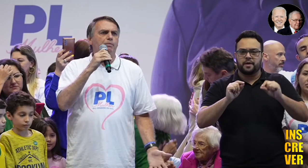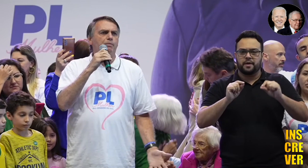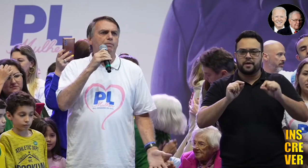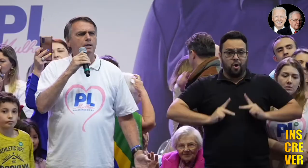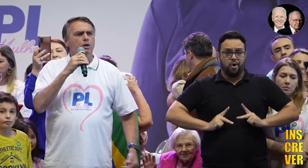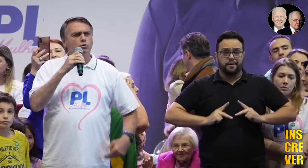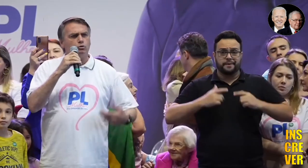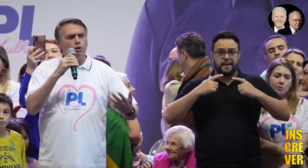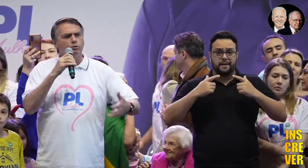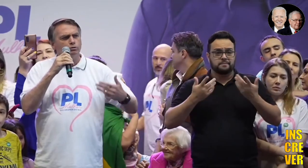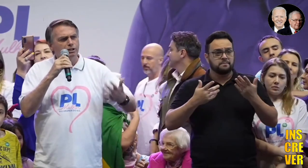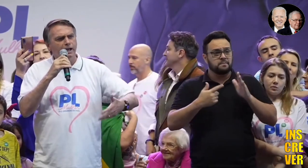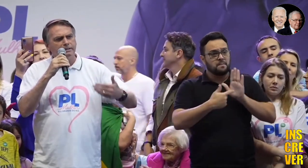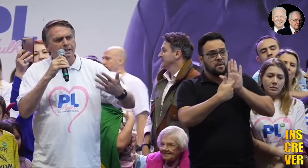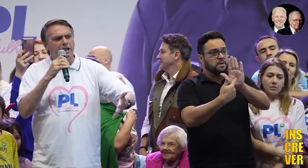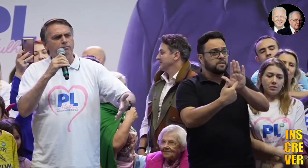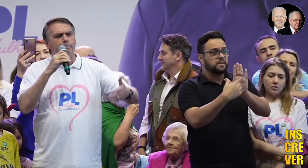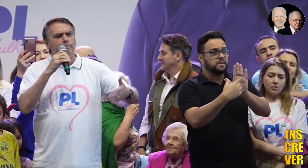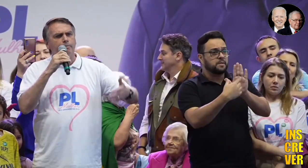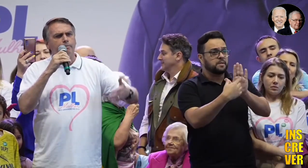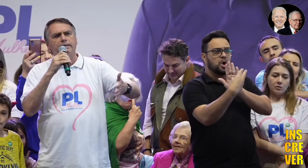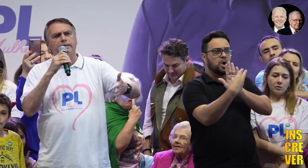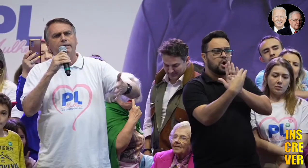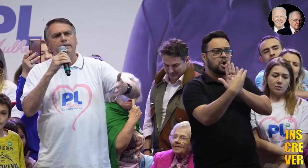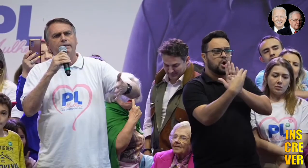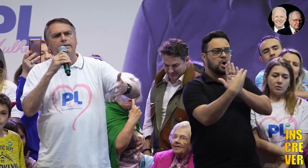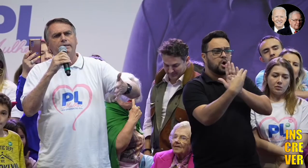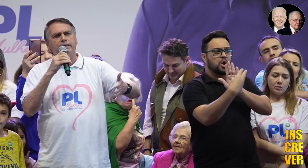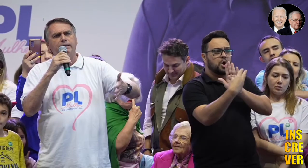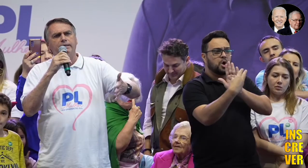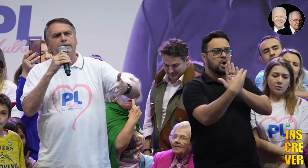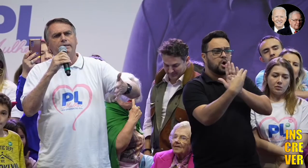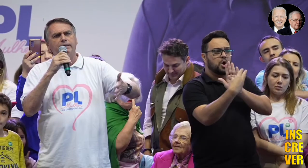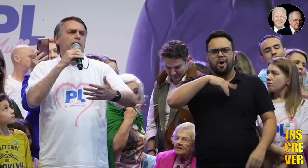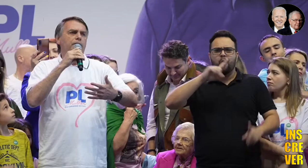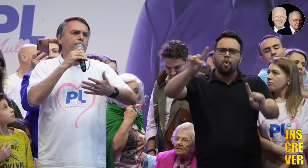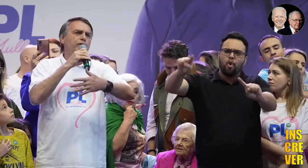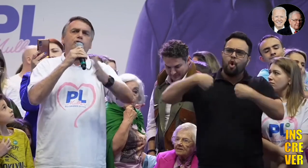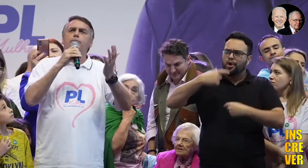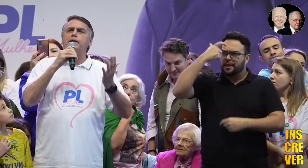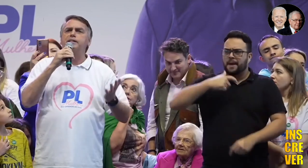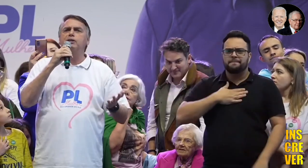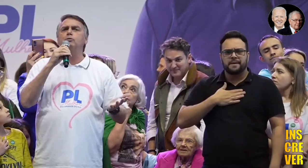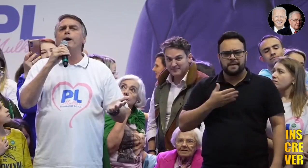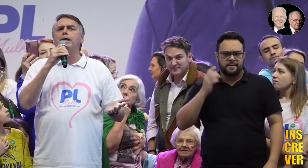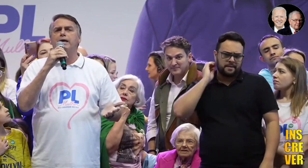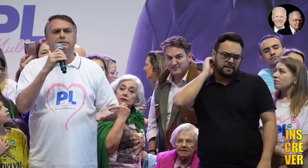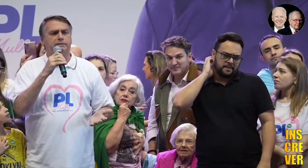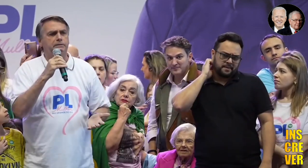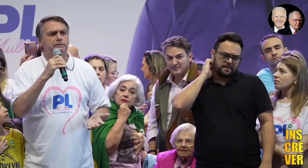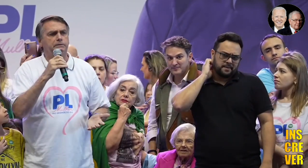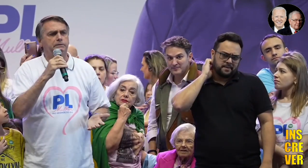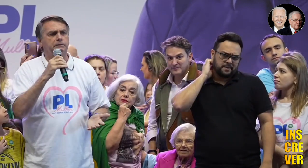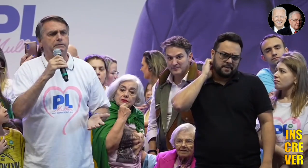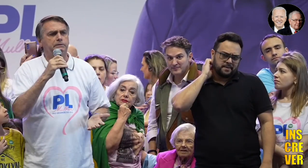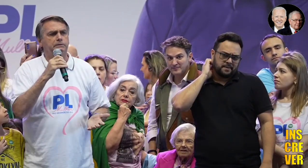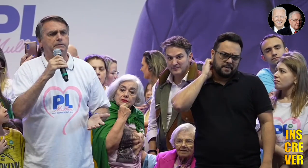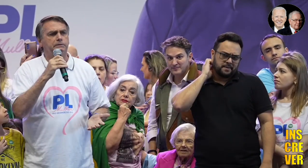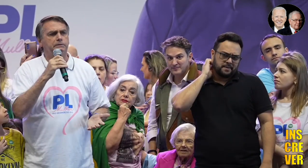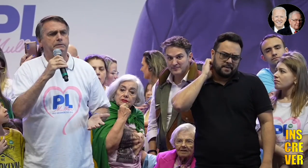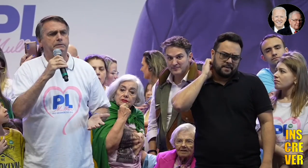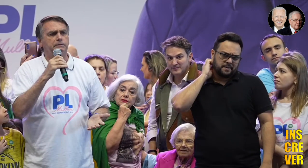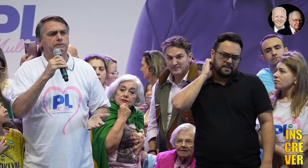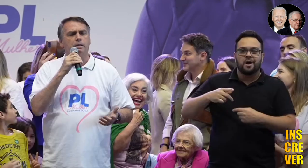exemplo. Todo dia tem uma maldade em cima de mim. A de ontem foi que eu estou perseguindo baleias.